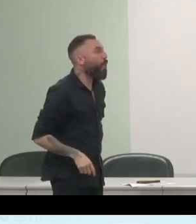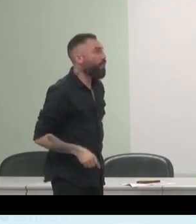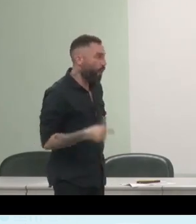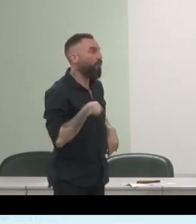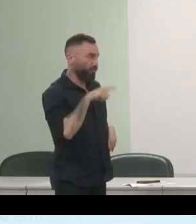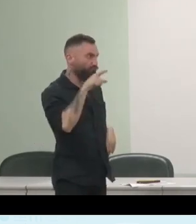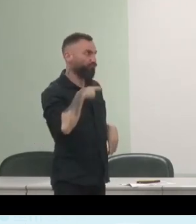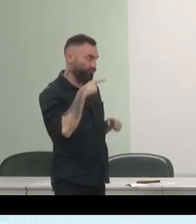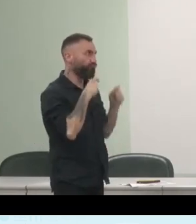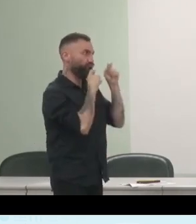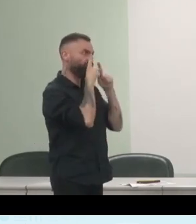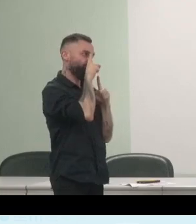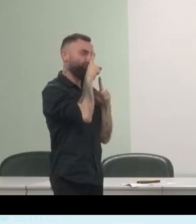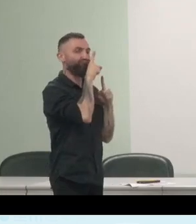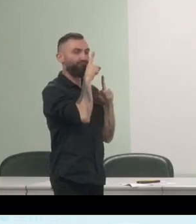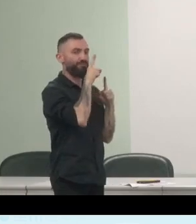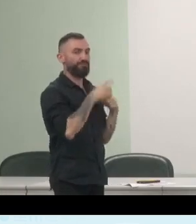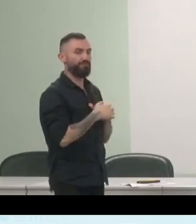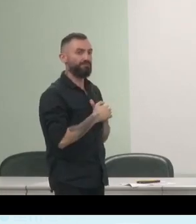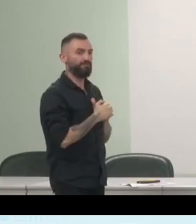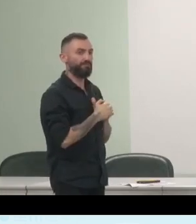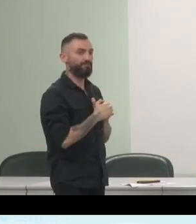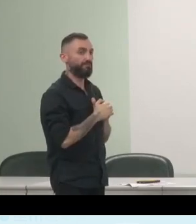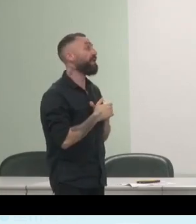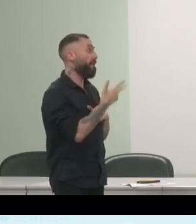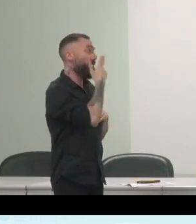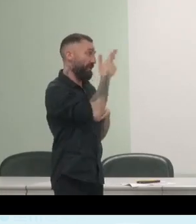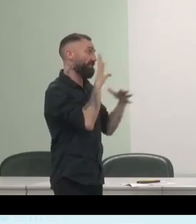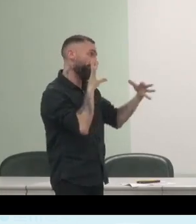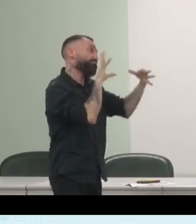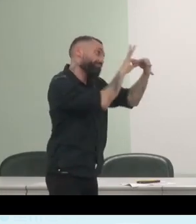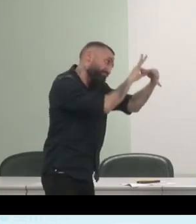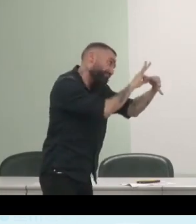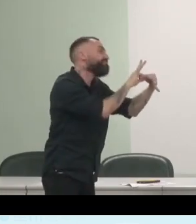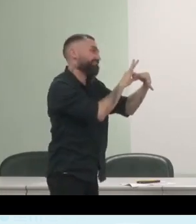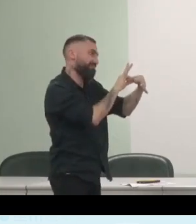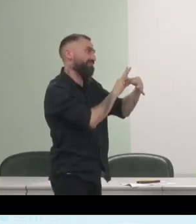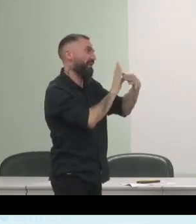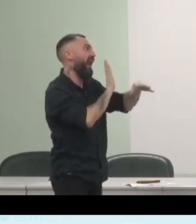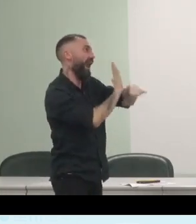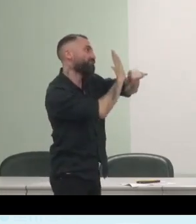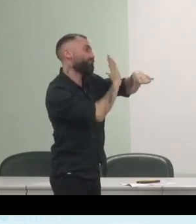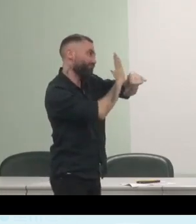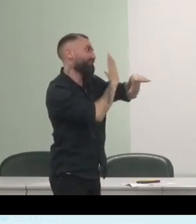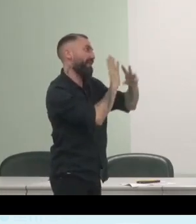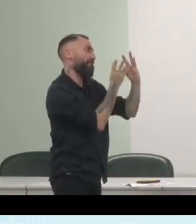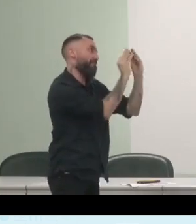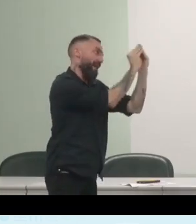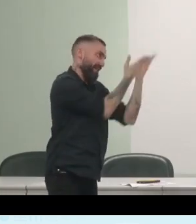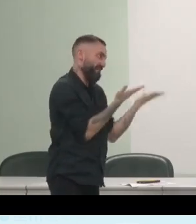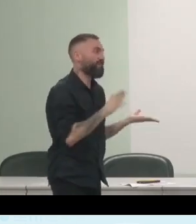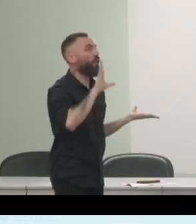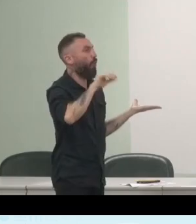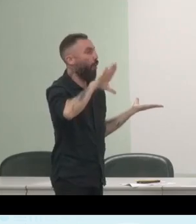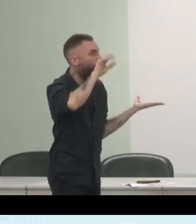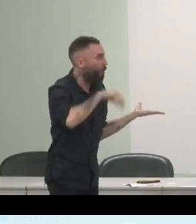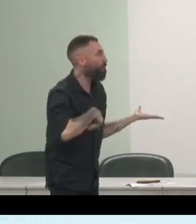ou, né? Então, que iria de contra essa questão de que talvez pudesse, né, ter esses elementos gramaticais